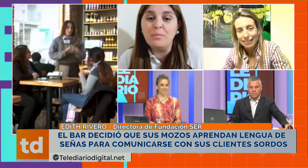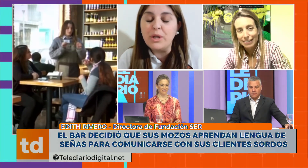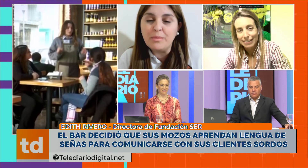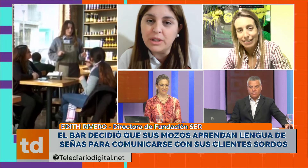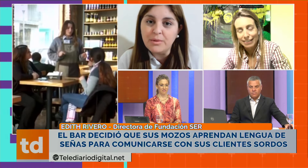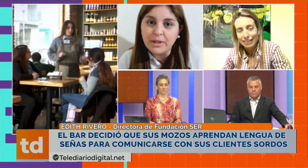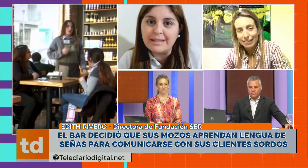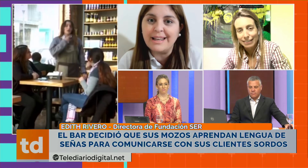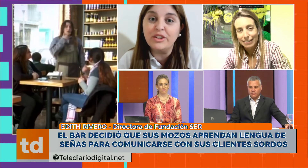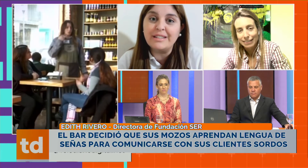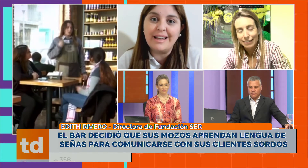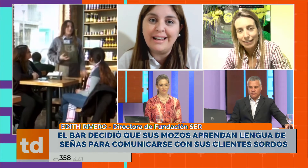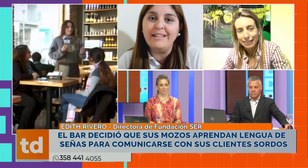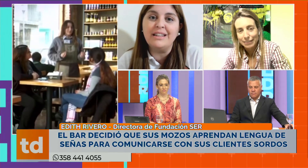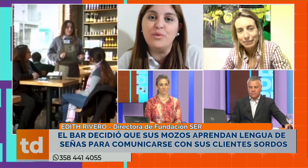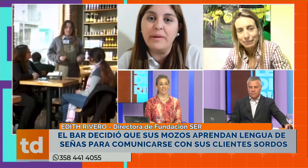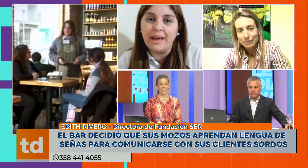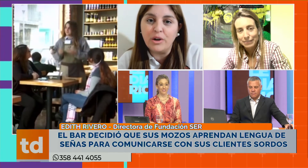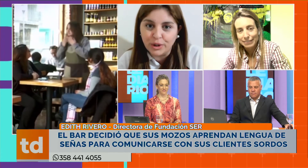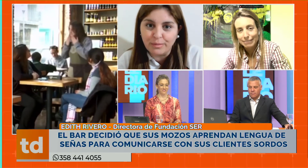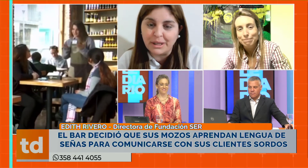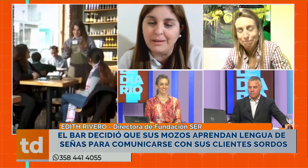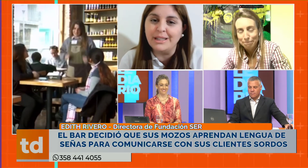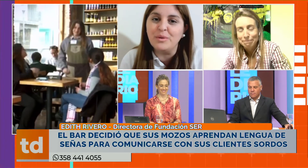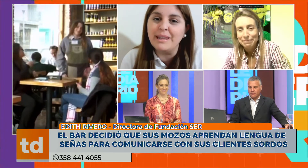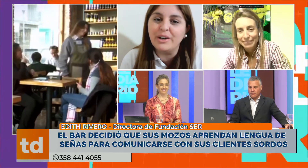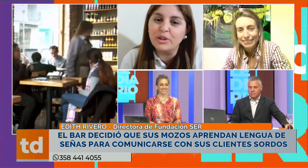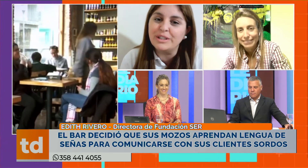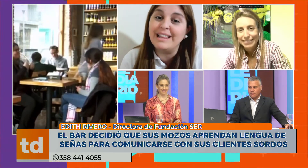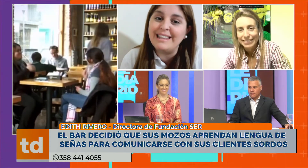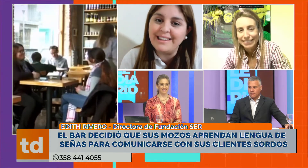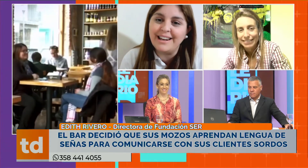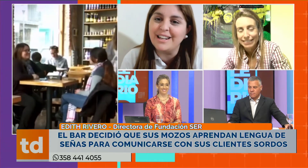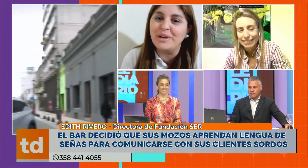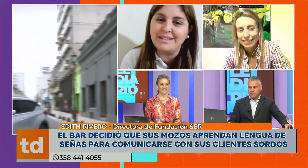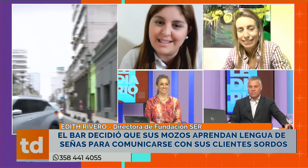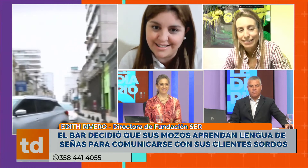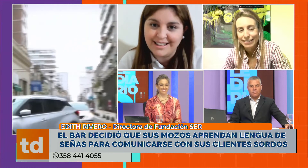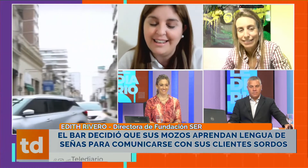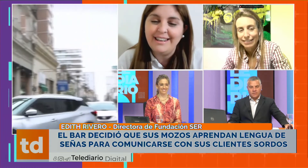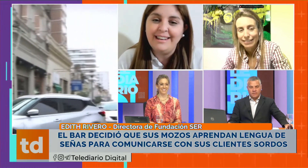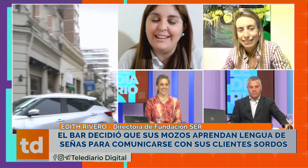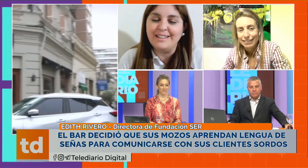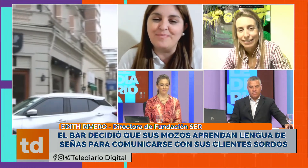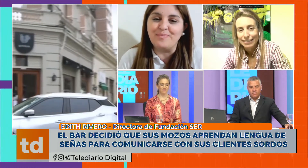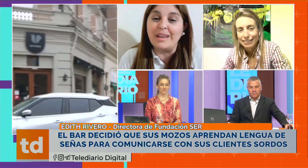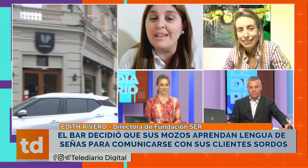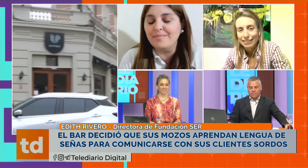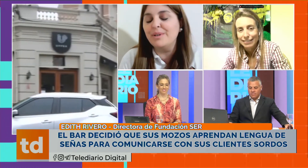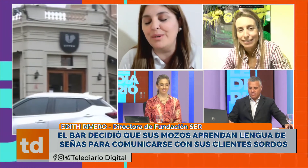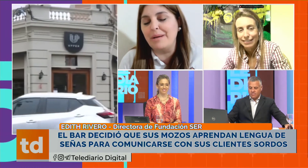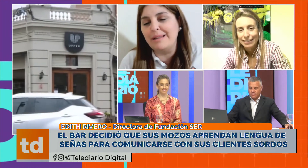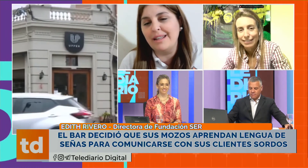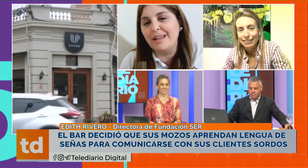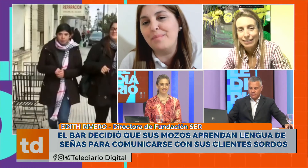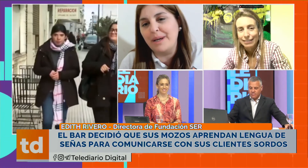muy emotivo que esa nota salga el 29 de agosto, porque el 29 de agosto es el Día de la Lengua de Fenia. Y obviamente